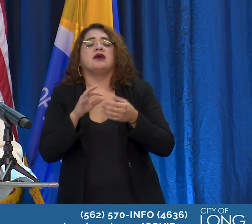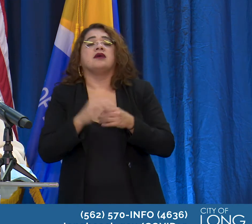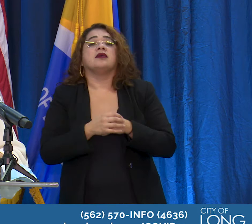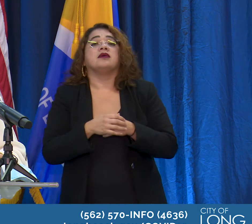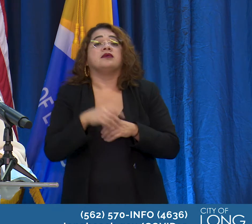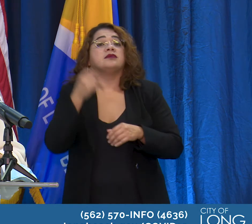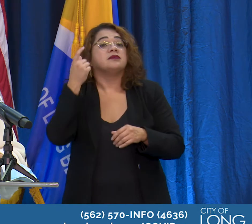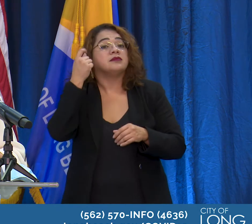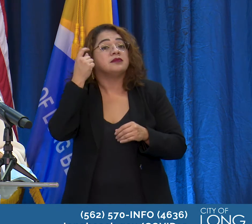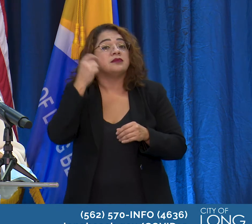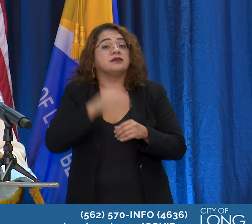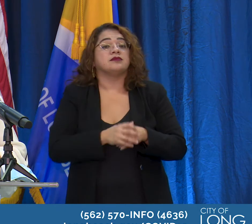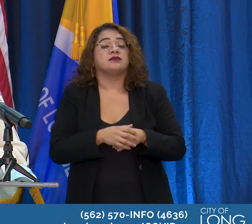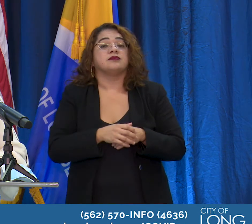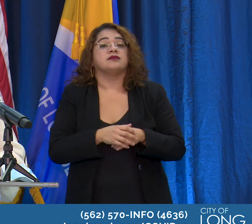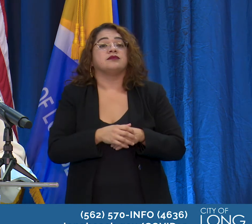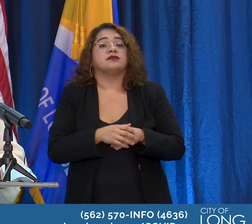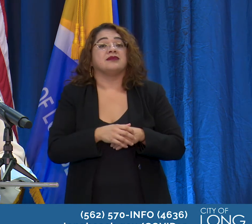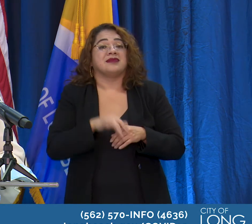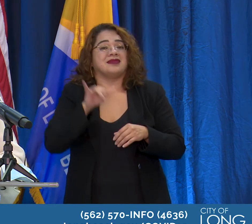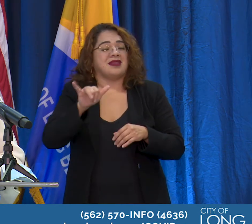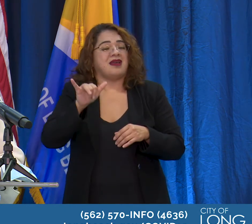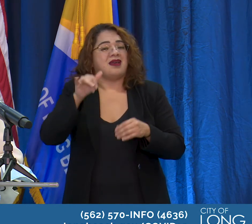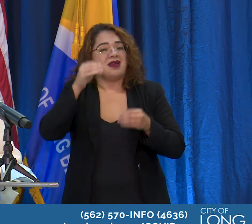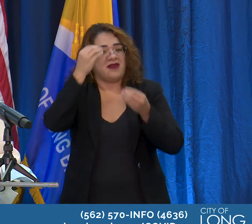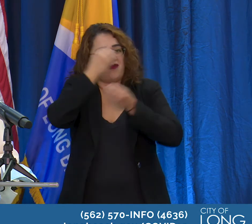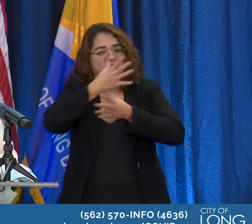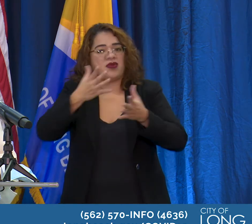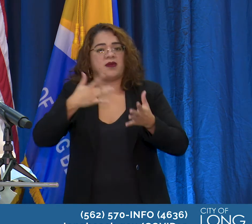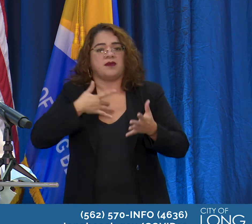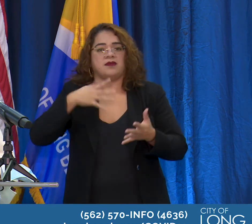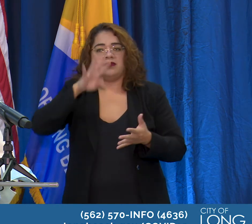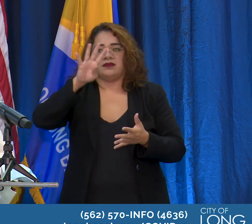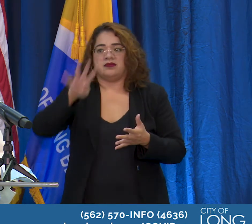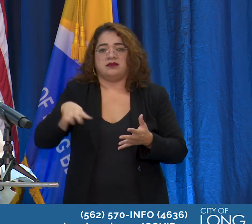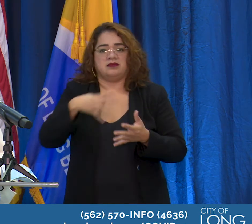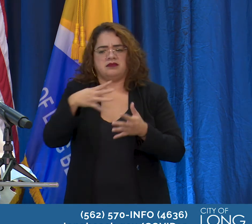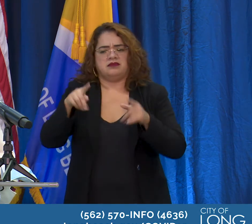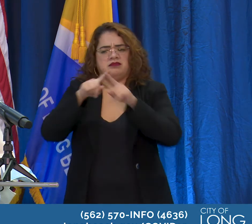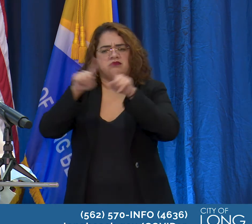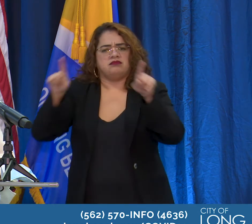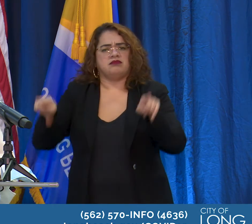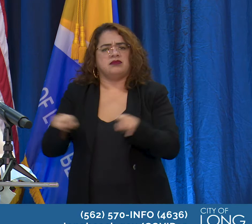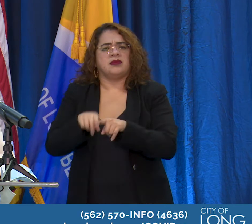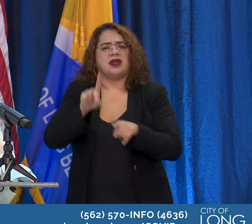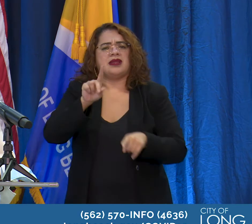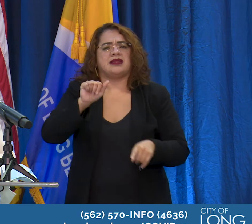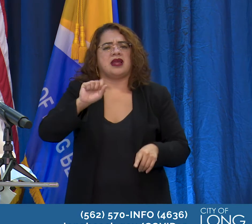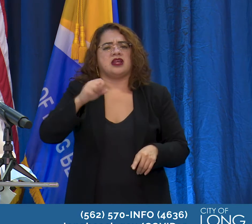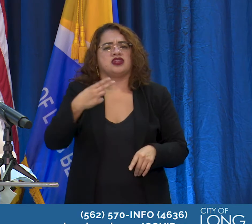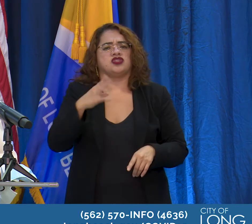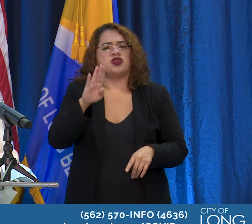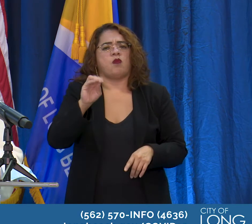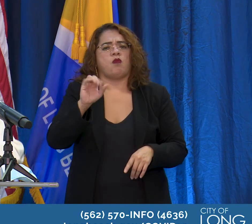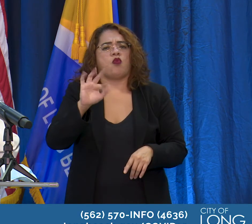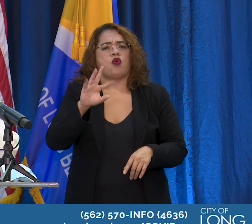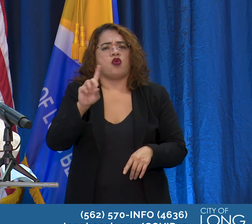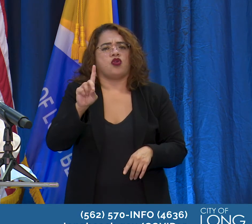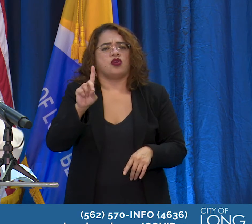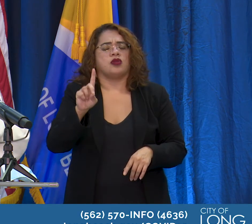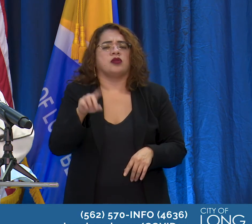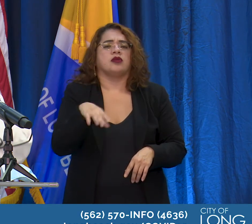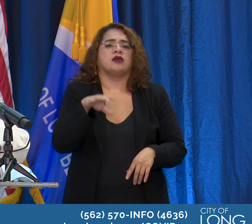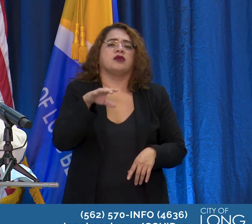Como recordatorio, ofrecemos esta información en el panel de datos de la ciudad disponibles en nuestro sitio de